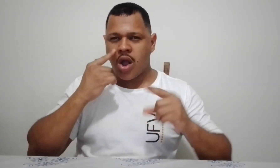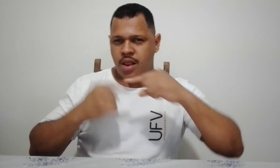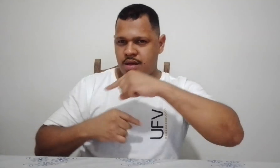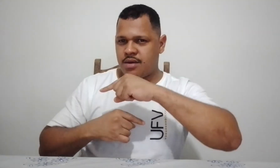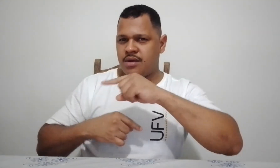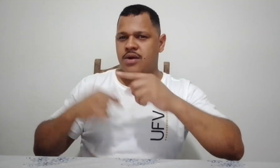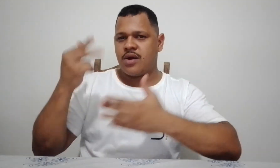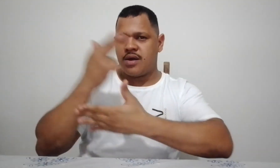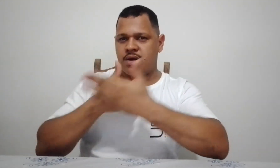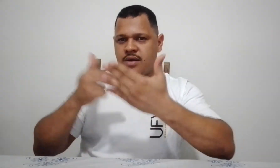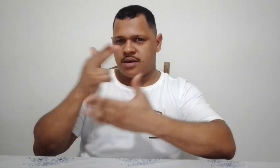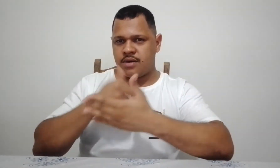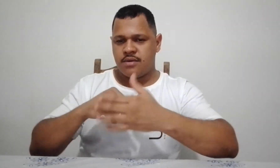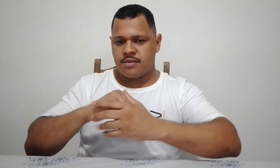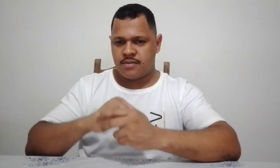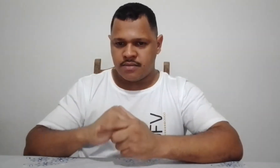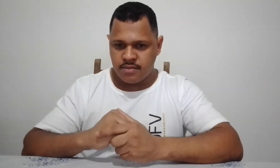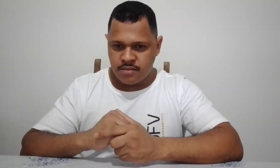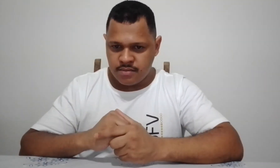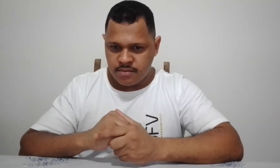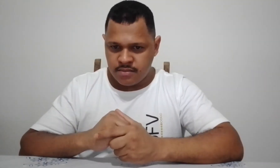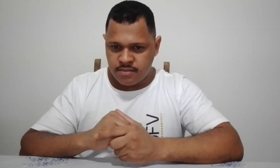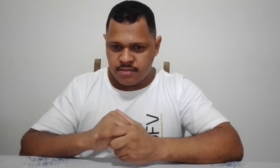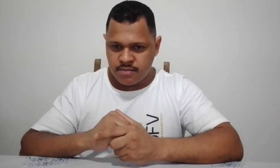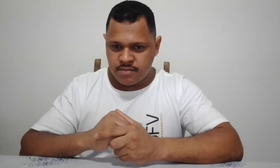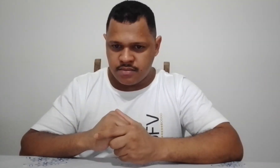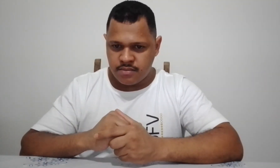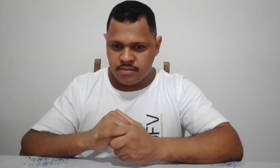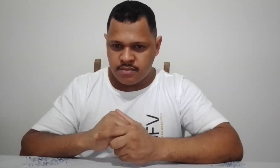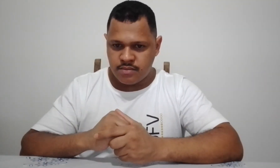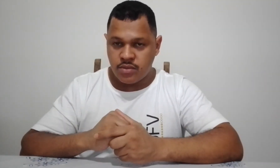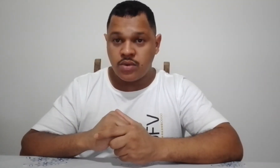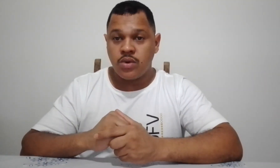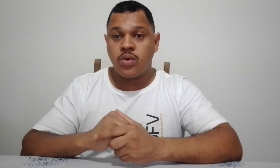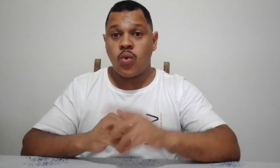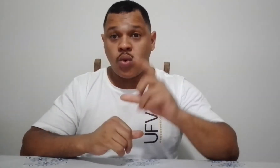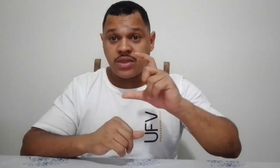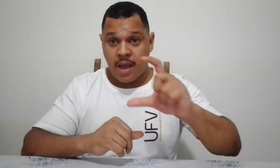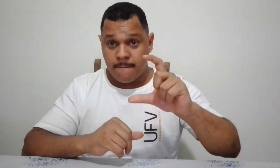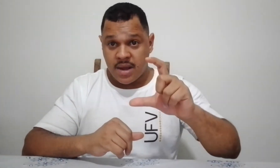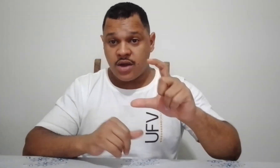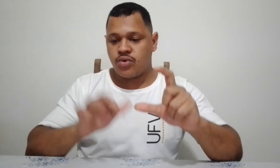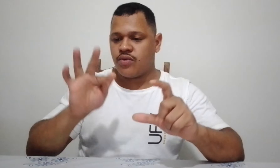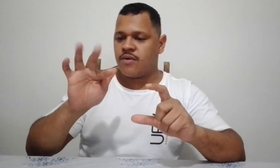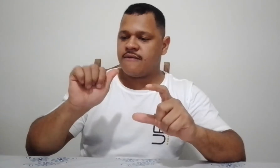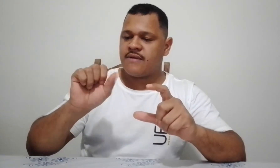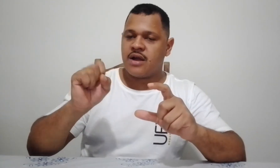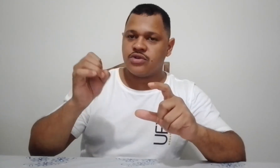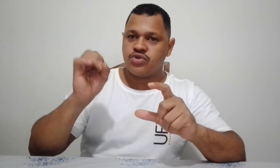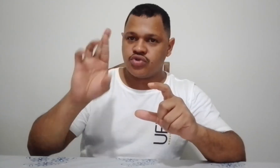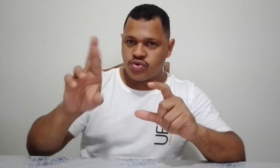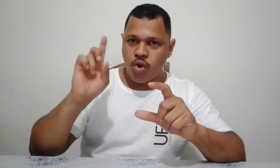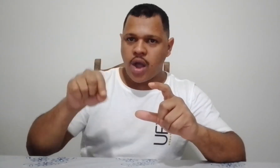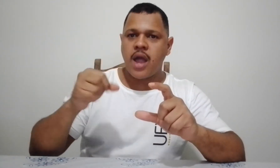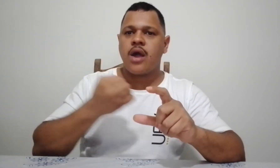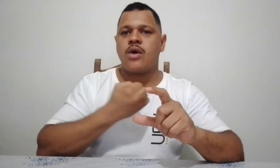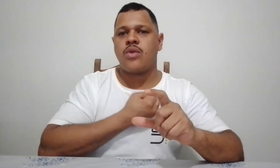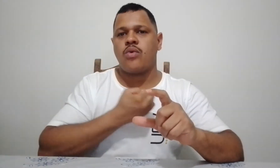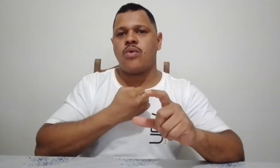desse fasor é o valor eficaz. Olha como fica mais simples. A sua componente real R cosseno θ.